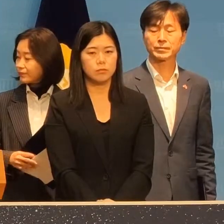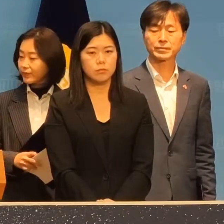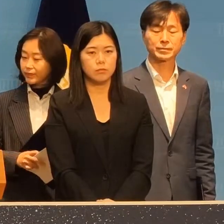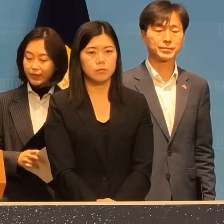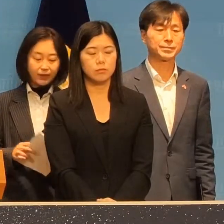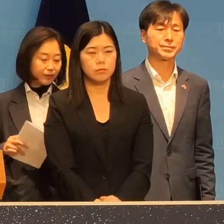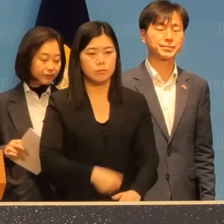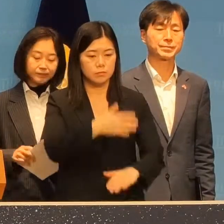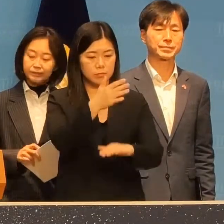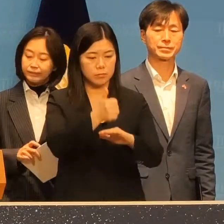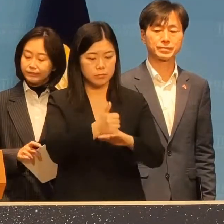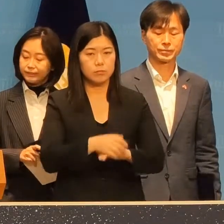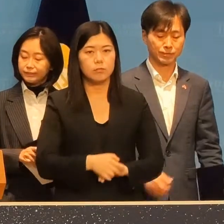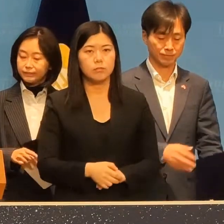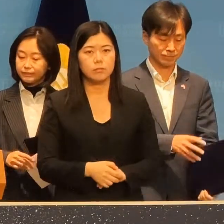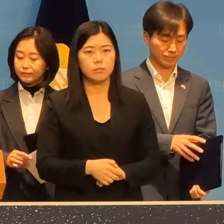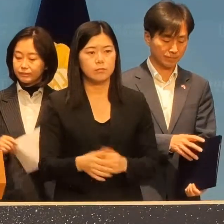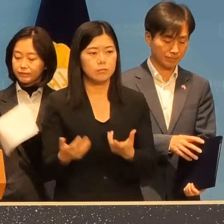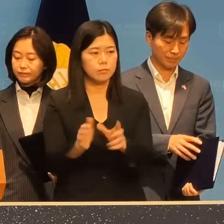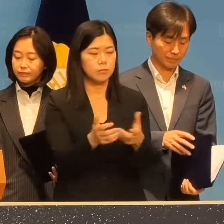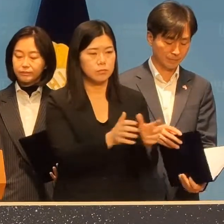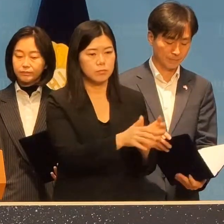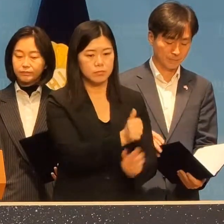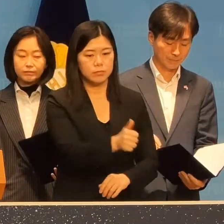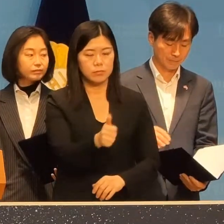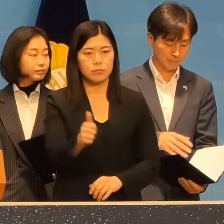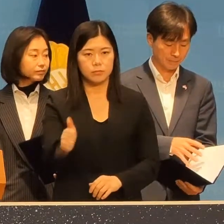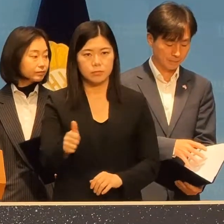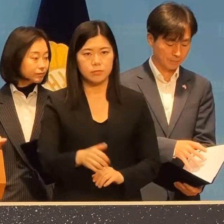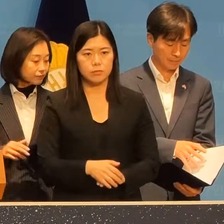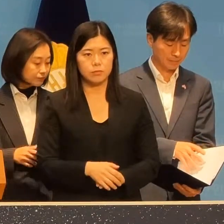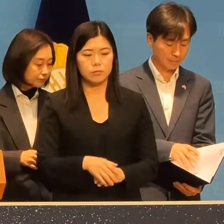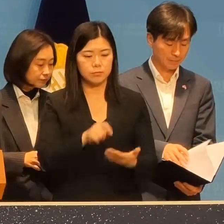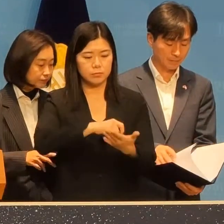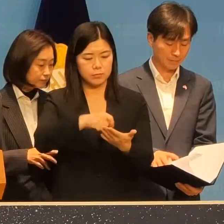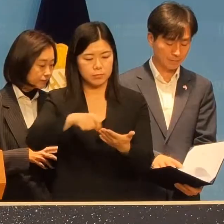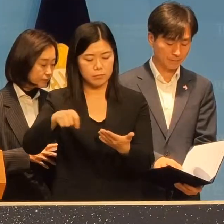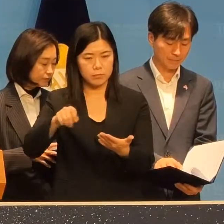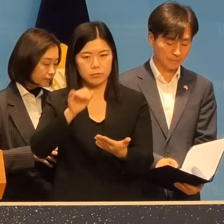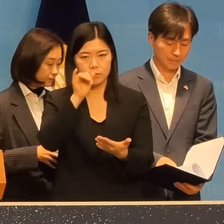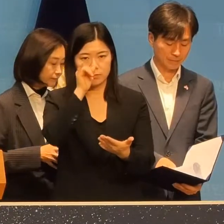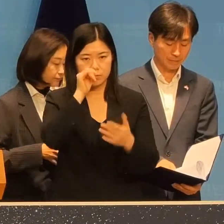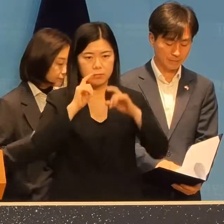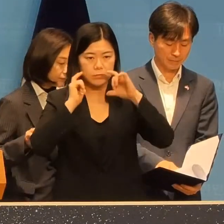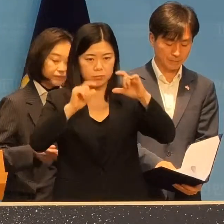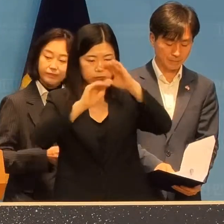네, 마지막으로 각 정당의 대표님들의 서명이 담긴